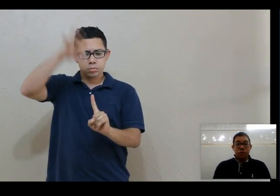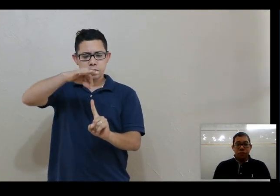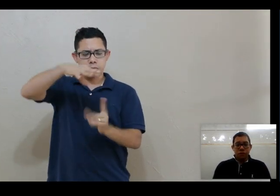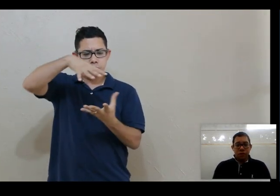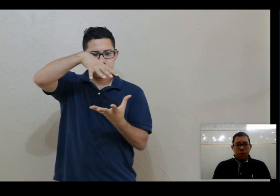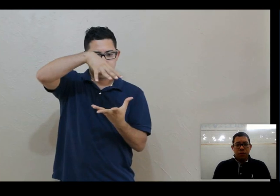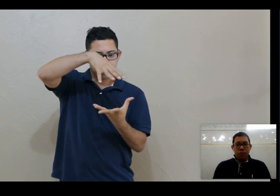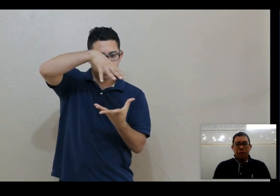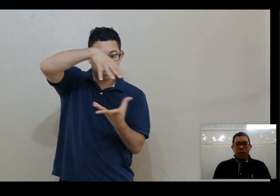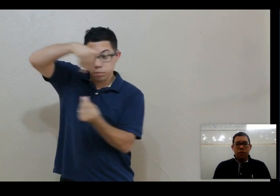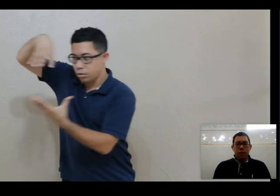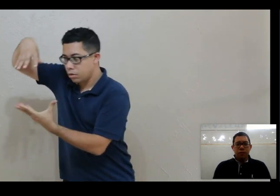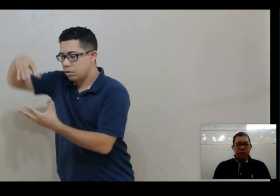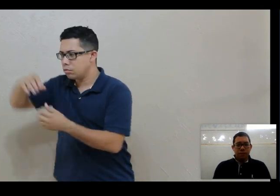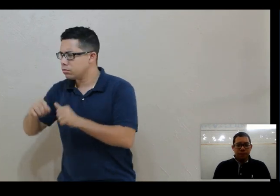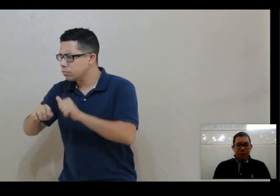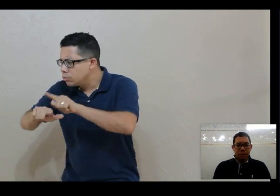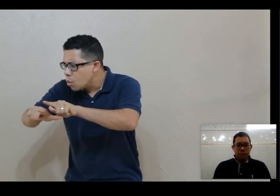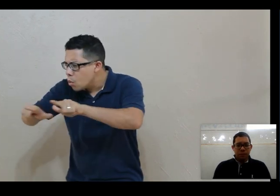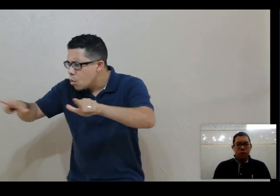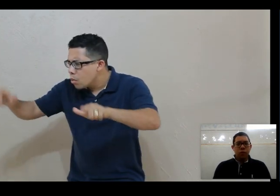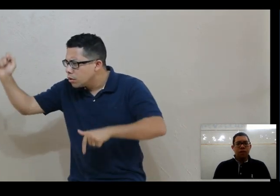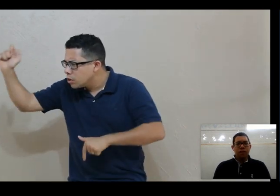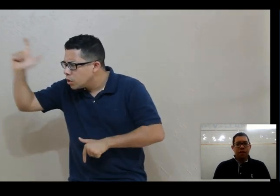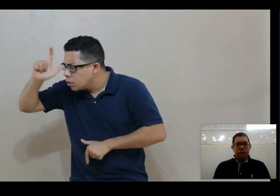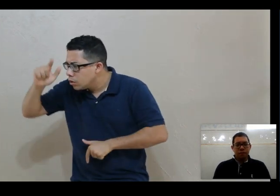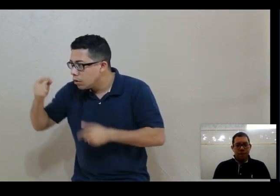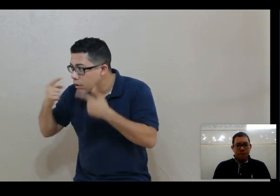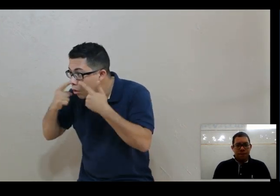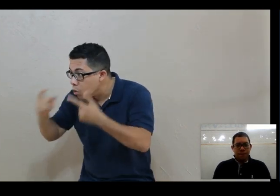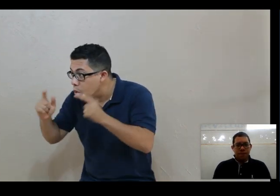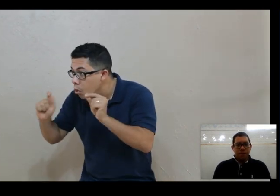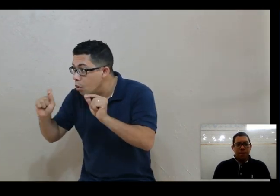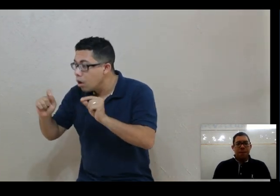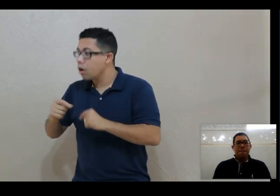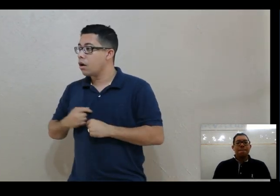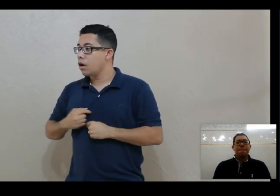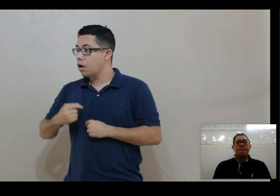Então Jesus foi impelido pelo Espírito ao deserto